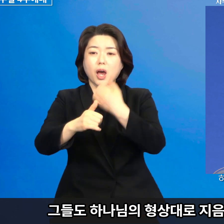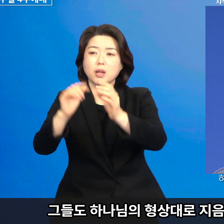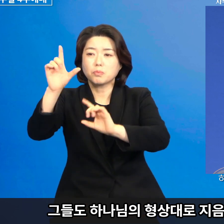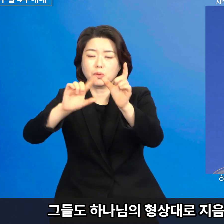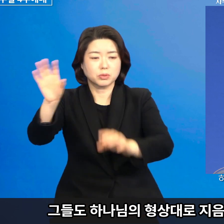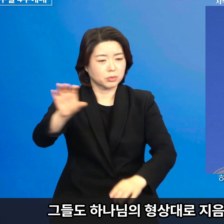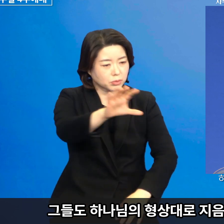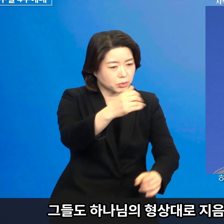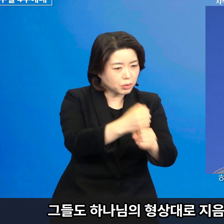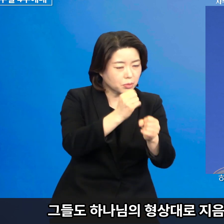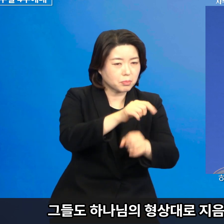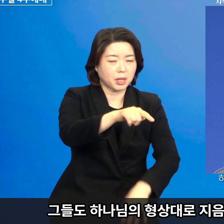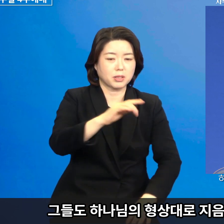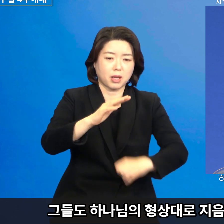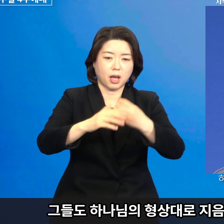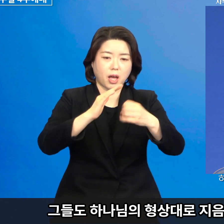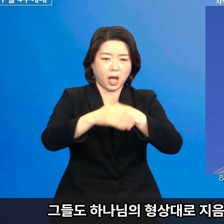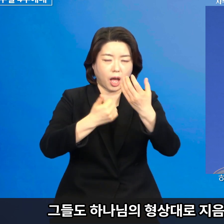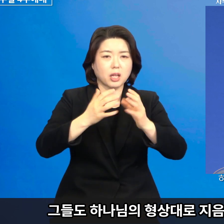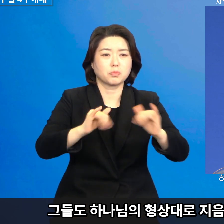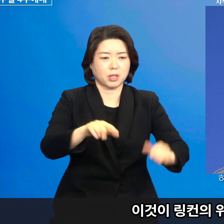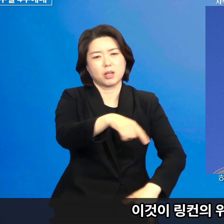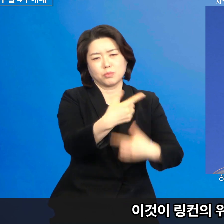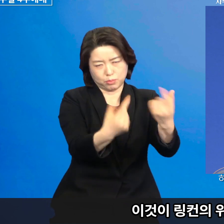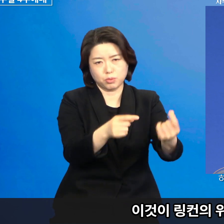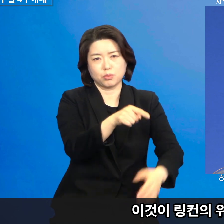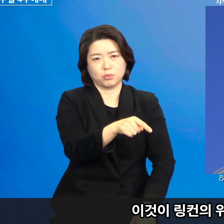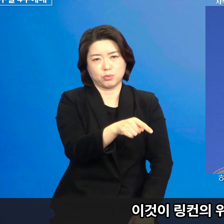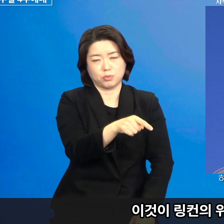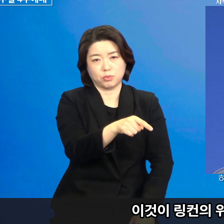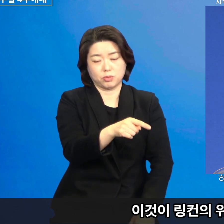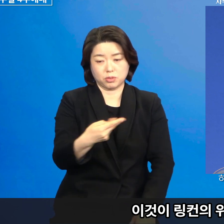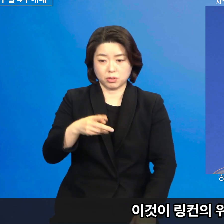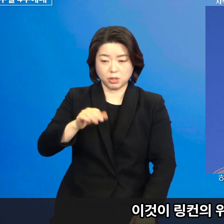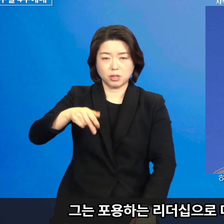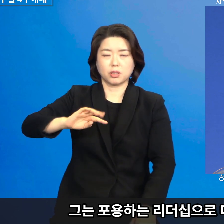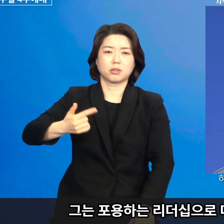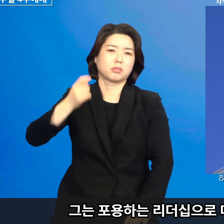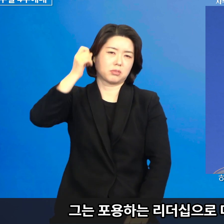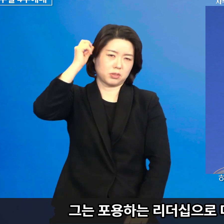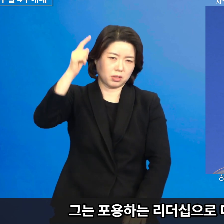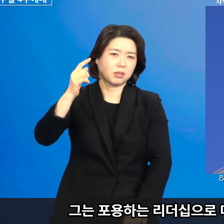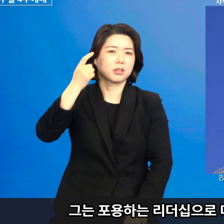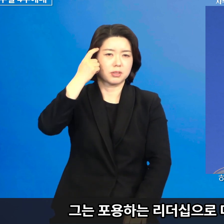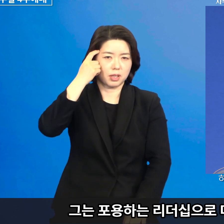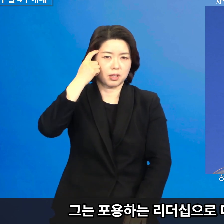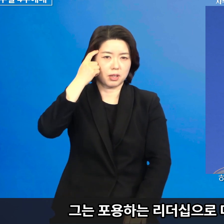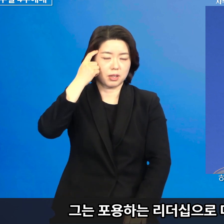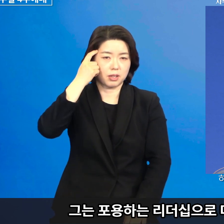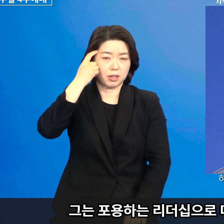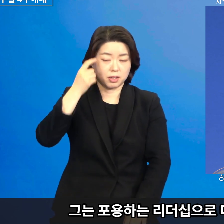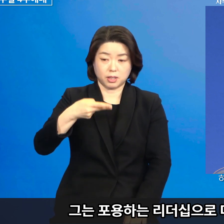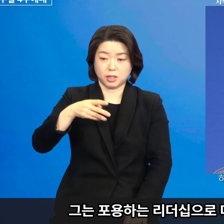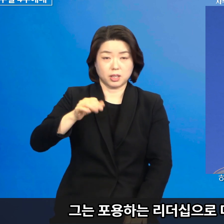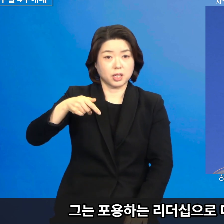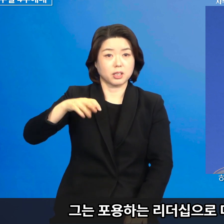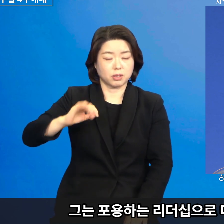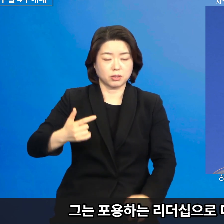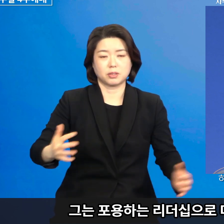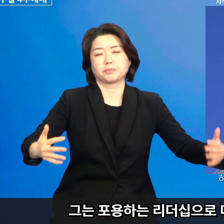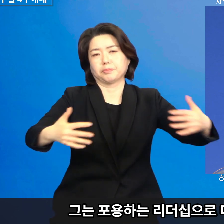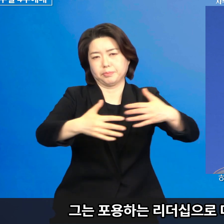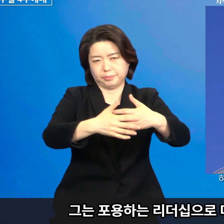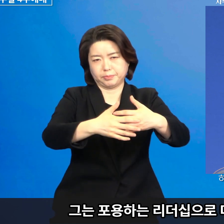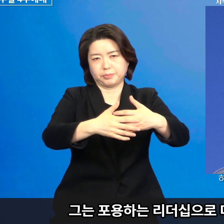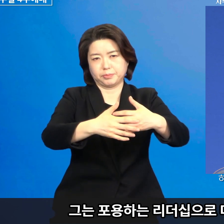지음받은 하나님의 백성들입니다. 이것이 링컨의 위대함이었어요. 그는 포용하는 리더십으로